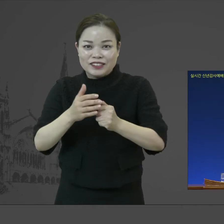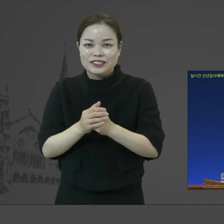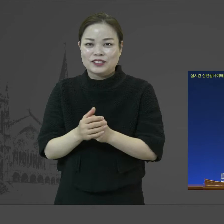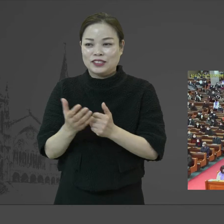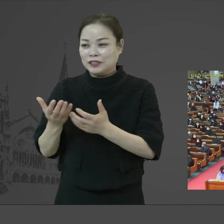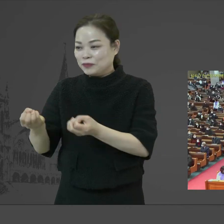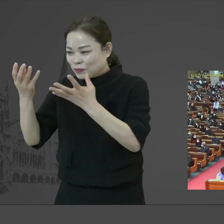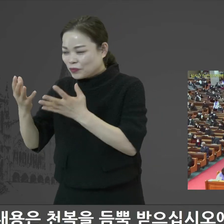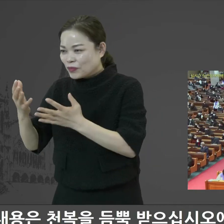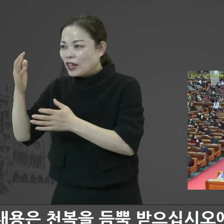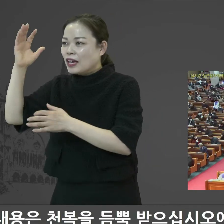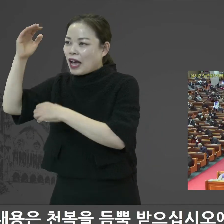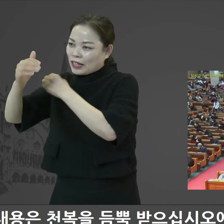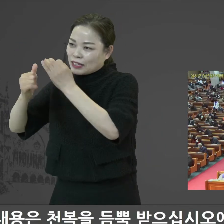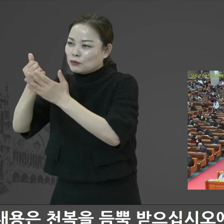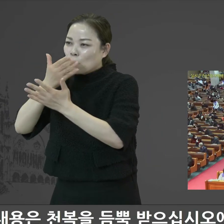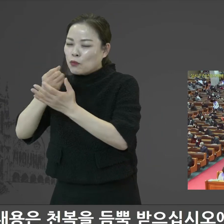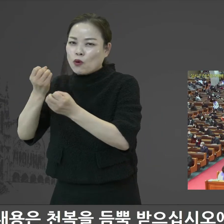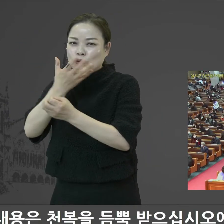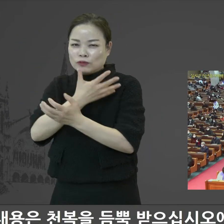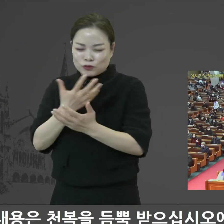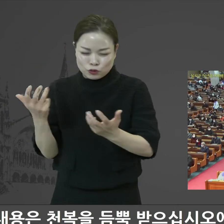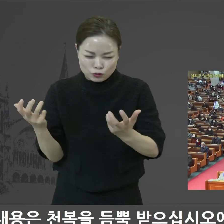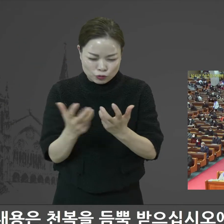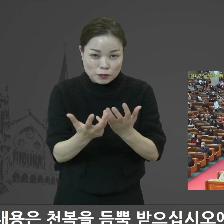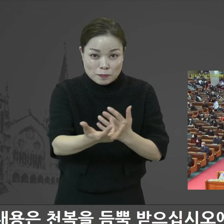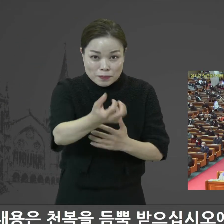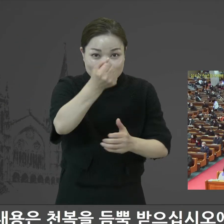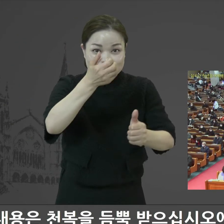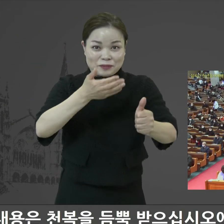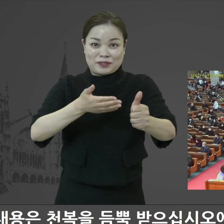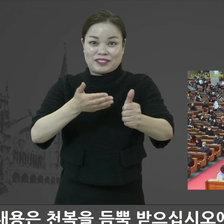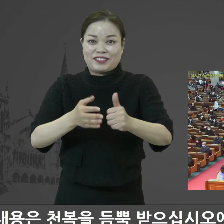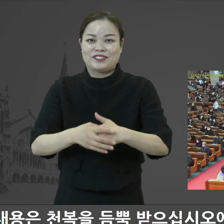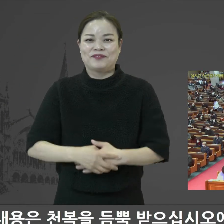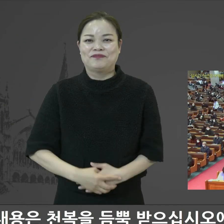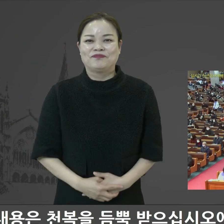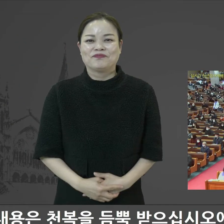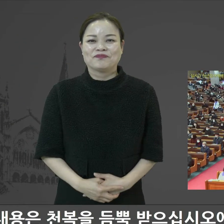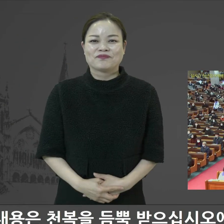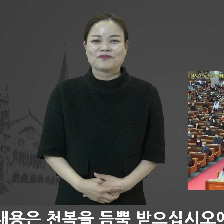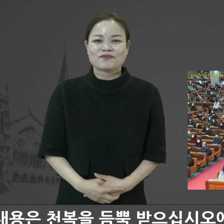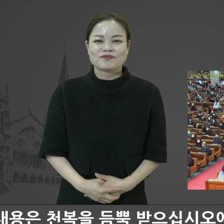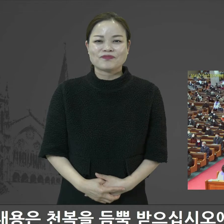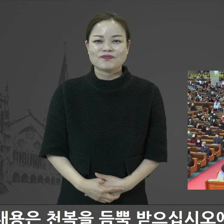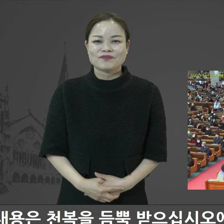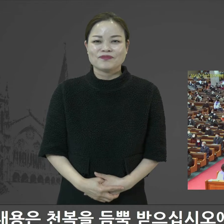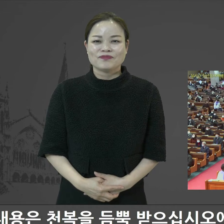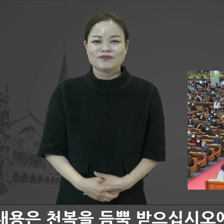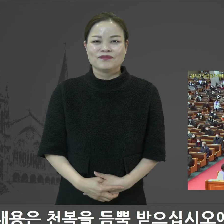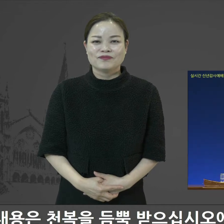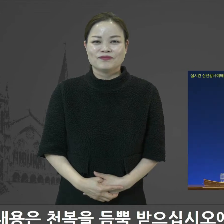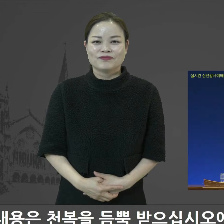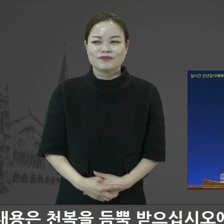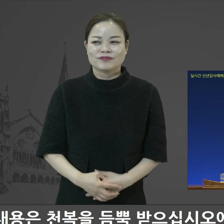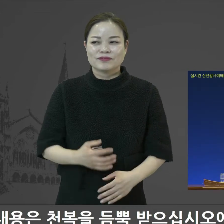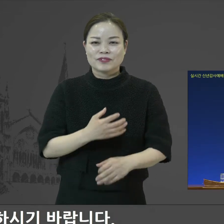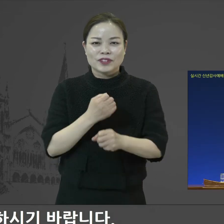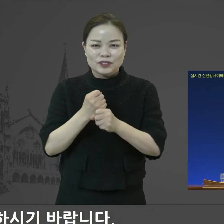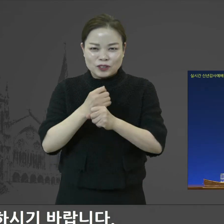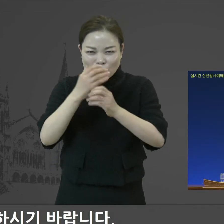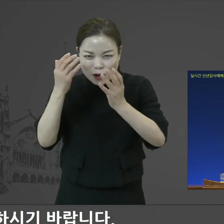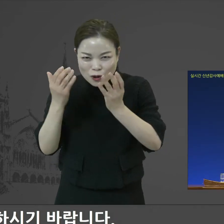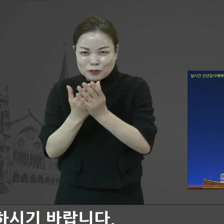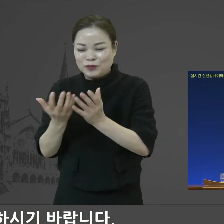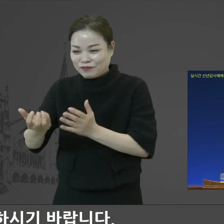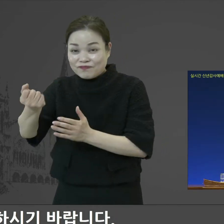축복하시겠습니다. 천복을 듬뿍 받으십시오. 듬뿍 받으십시오. 듬뿍 전달된 것